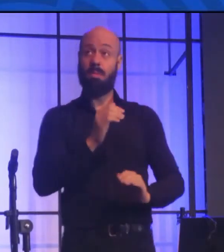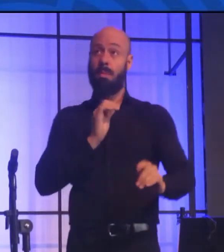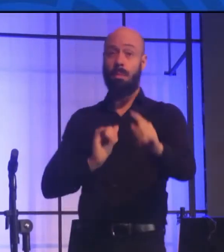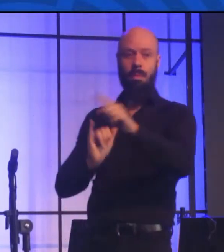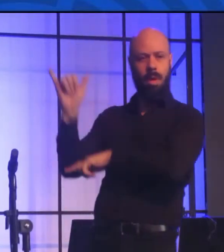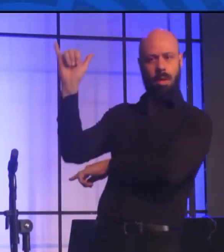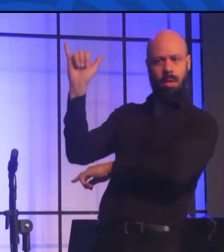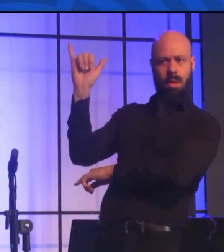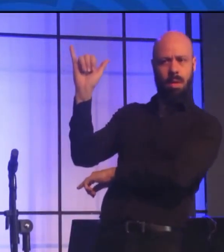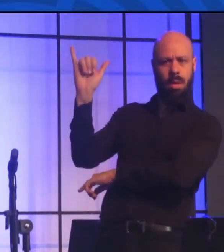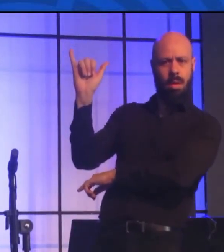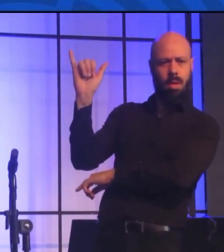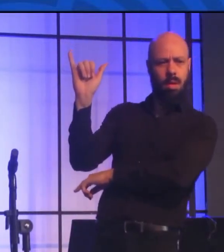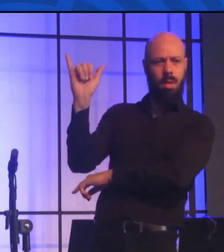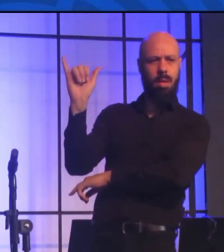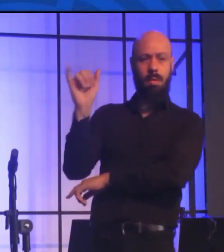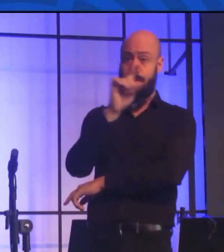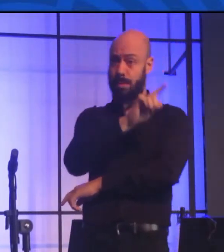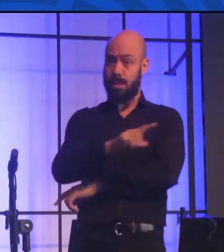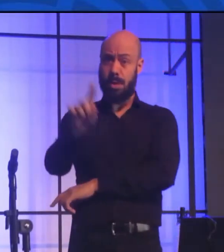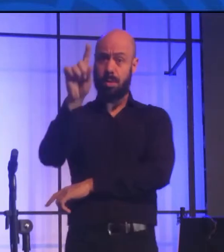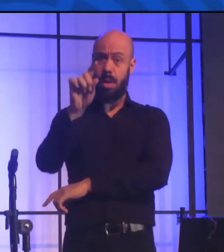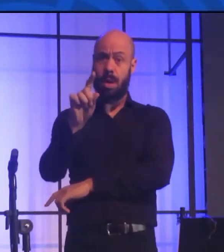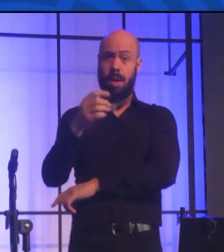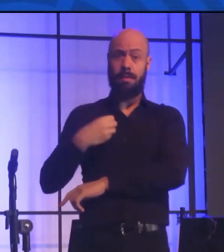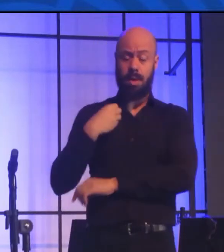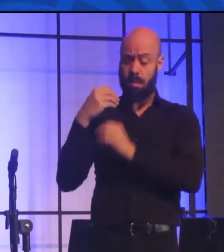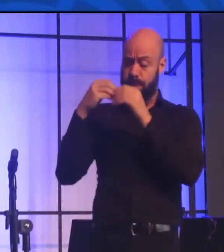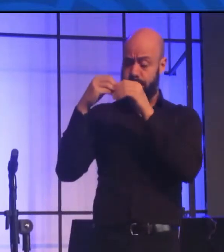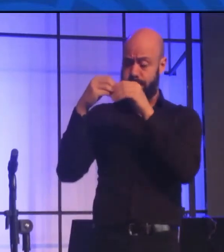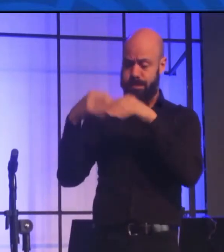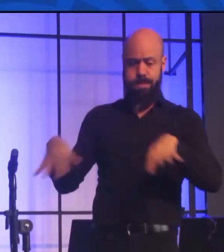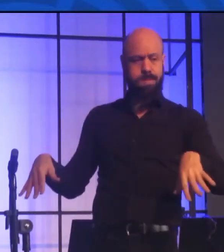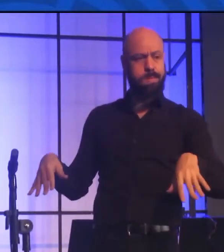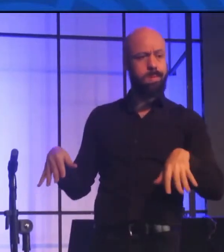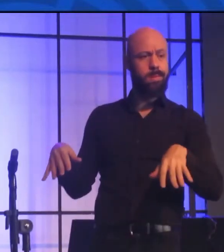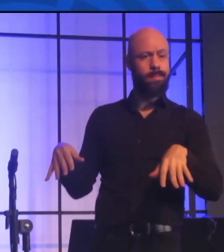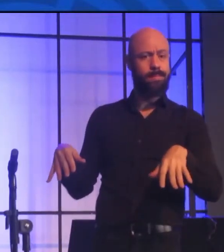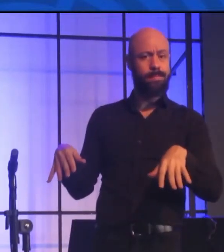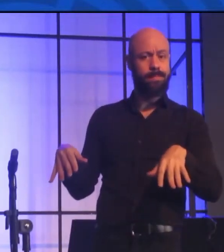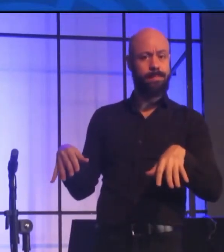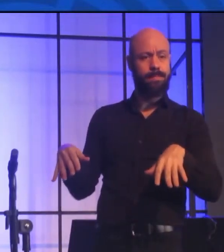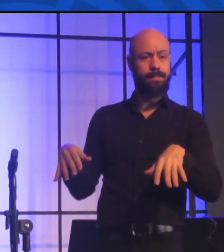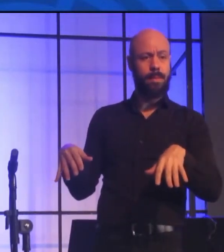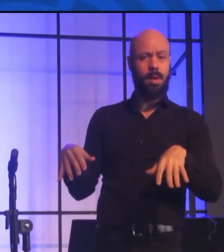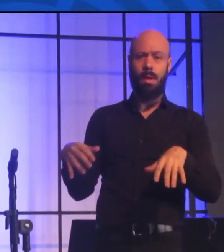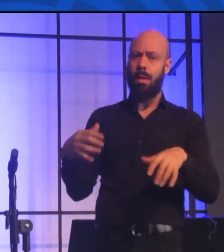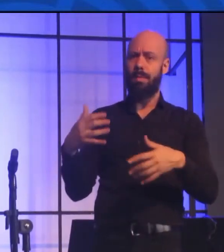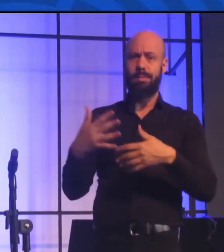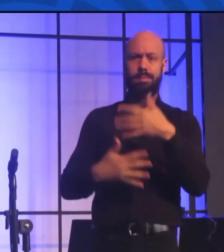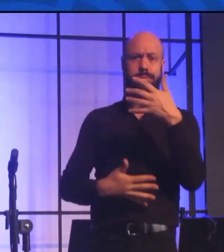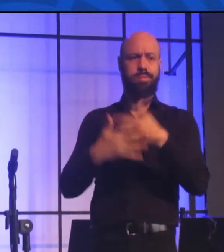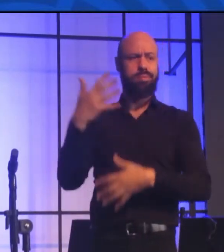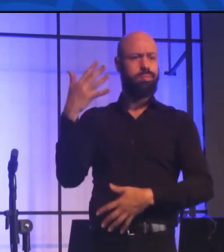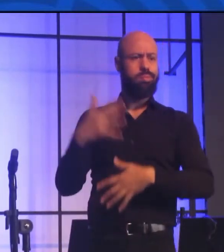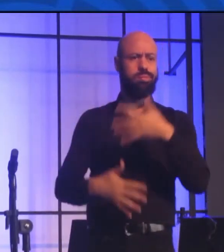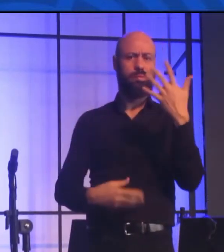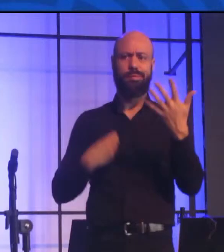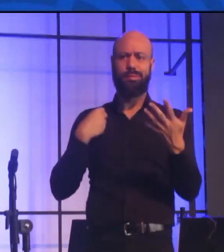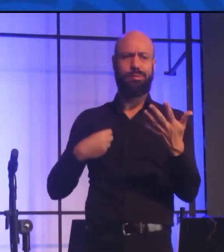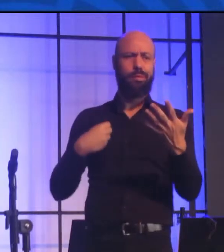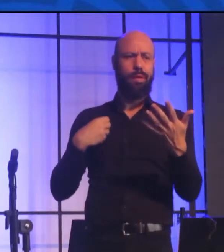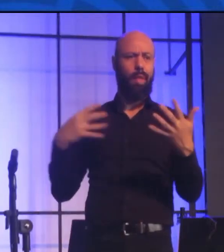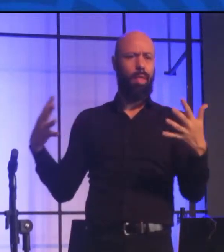a orientação de Deus, você traz prejuízo à sua vida. Você traz confusão à sua vida. Por